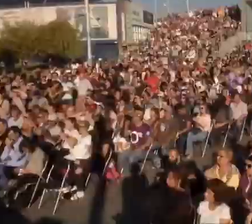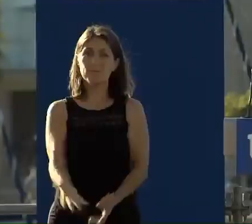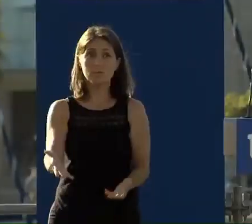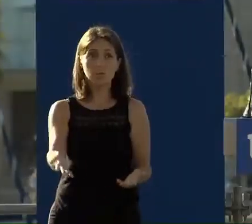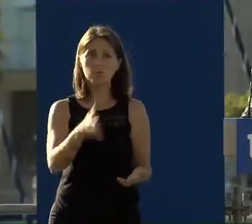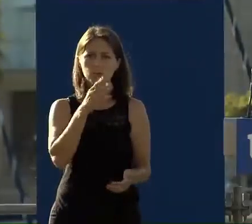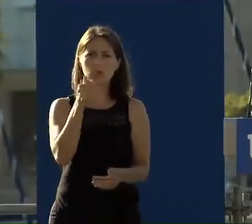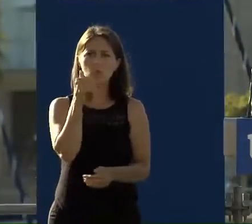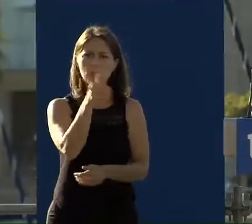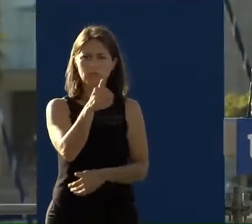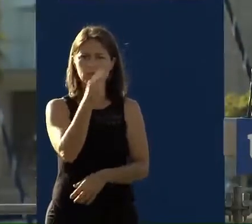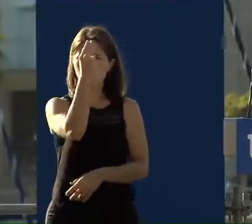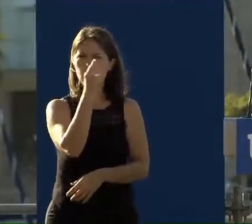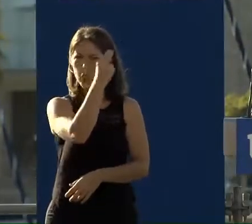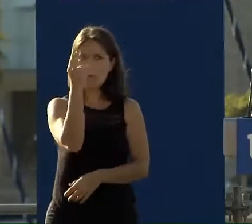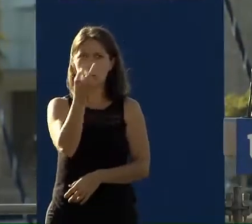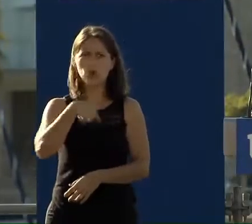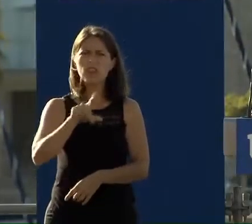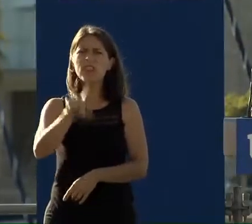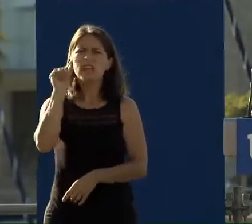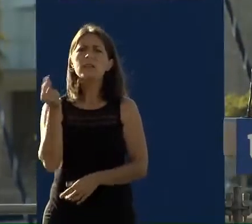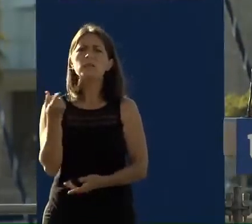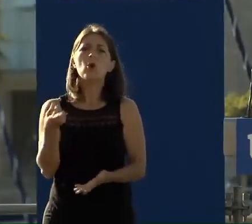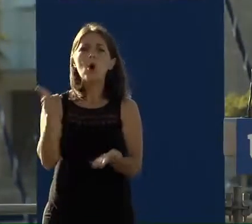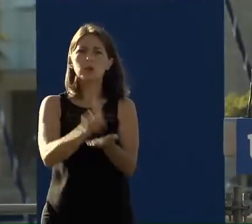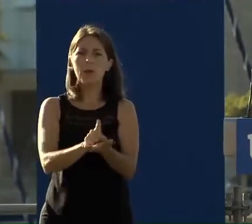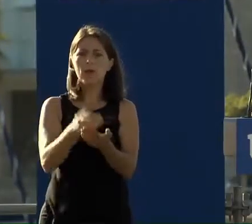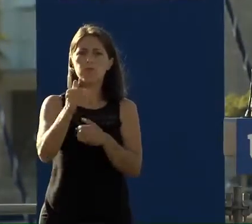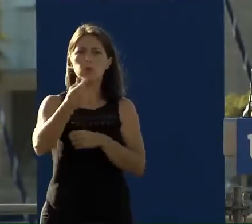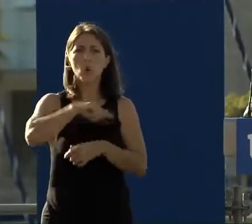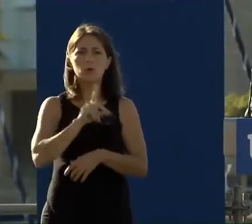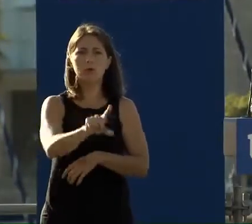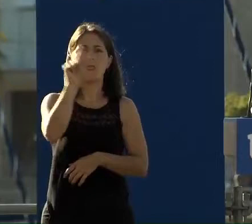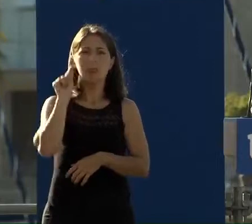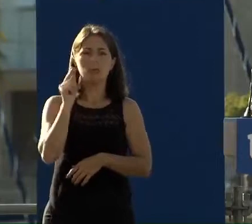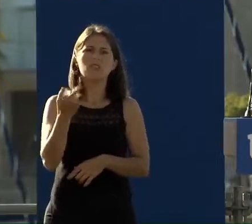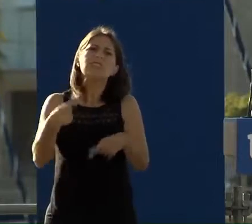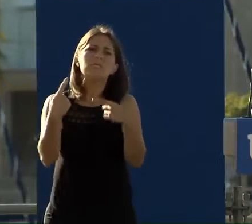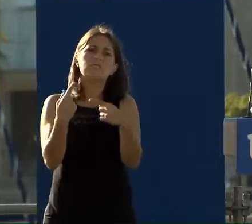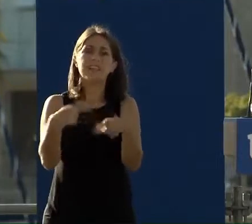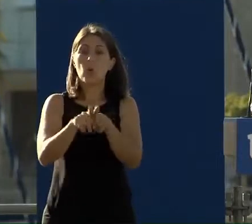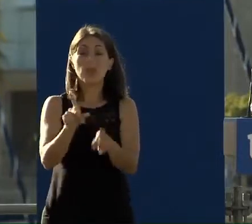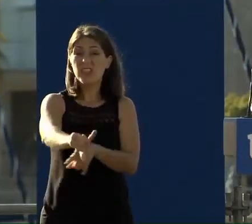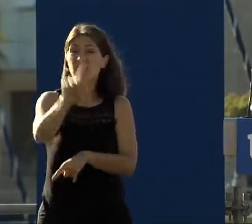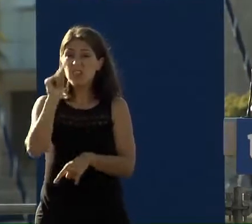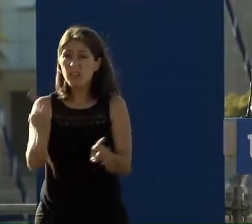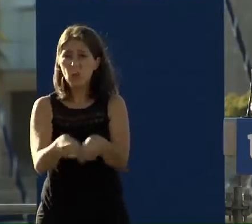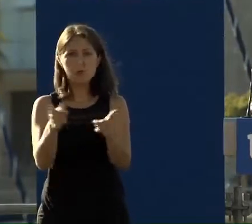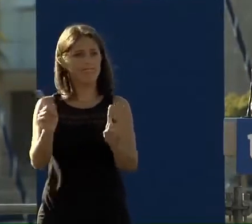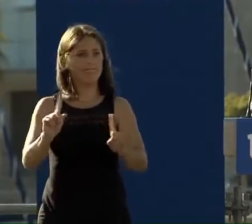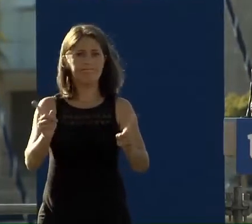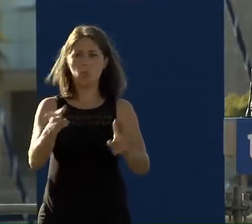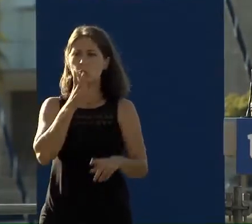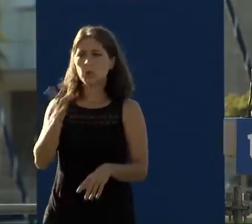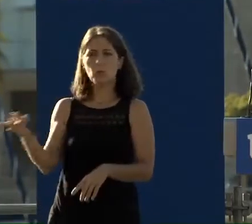Porque este domingo decidimos unha vez máis o noso futuro. E non é igual o que decidamos, porque non somos